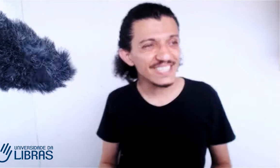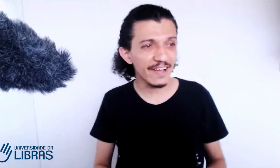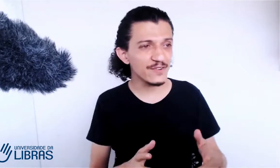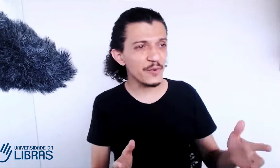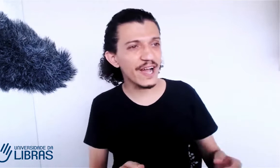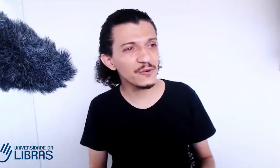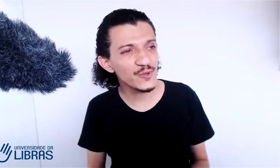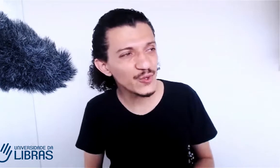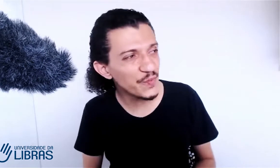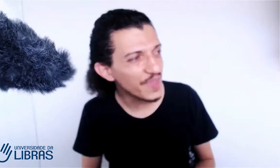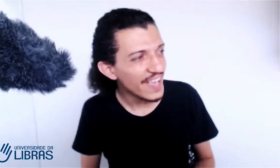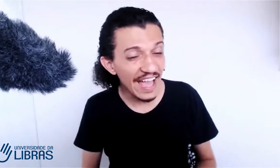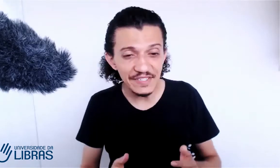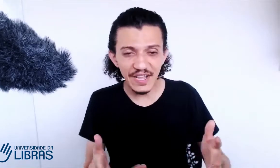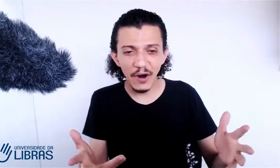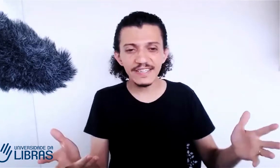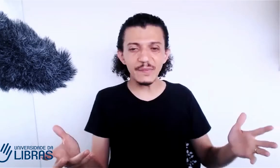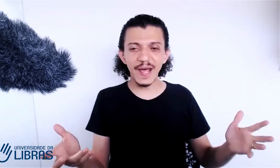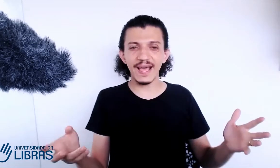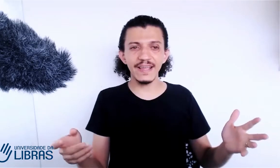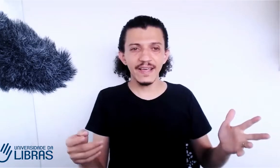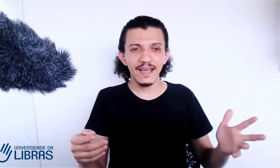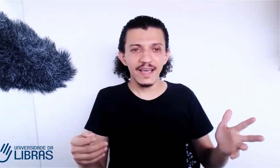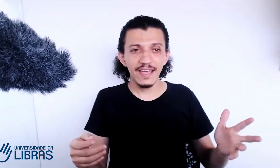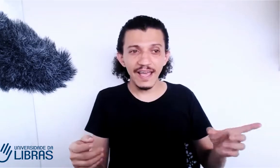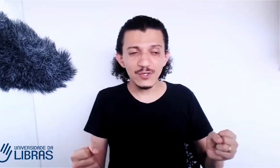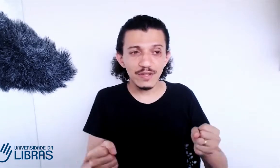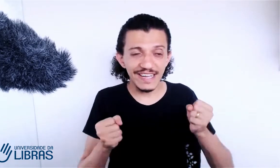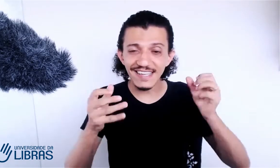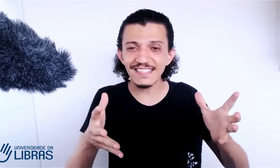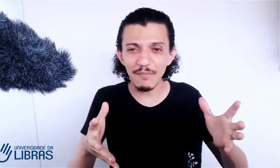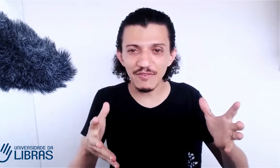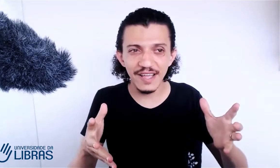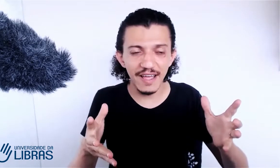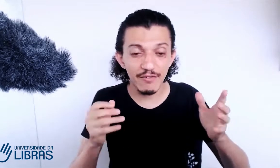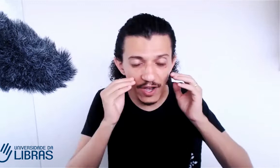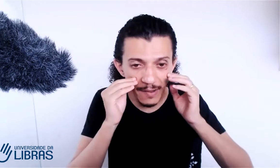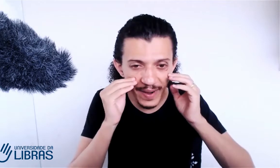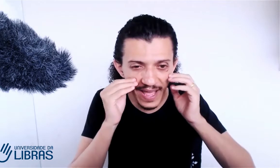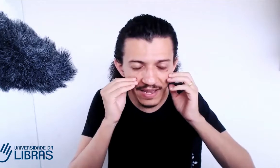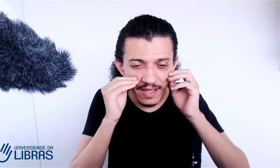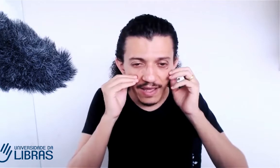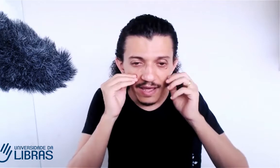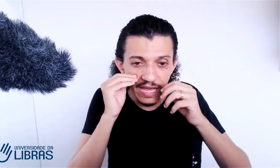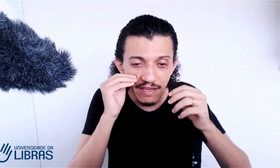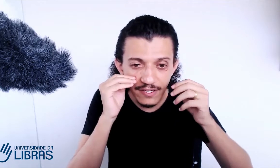vai comunicar com o surdo, e aí você olha assim para ele, e aí o surdo vai sinalizar para você, você olha para ele, e